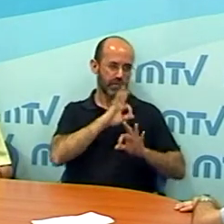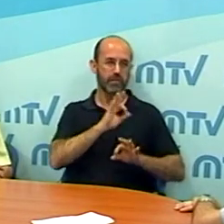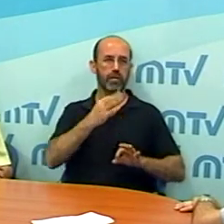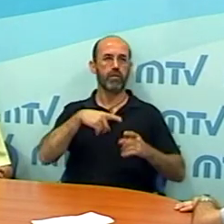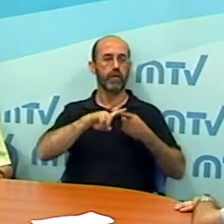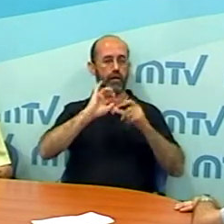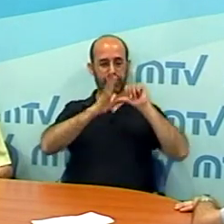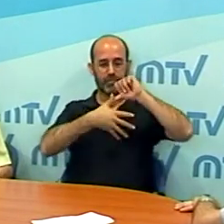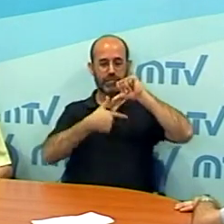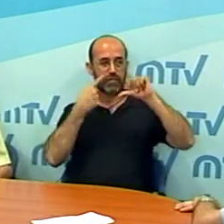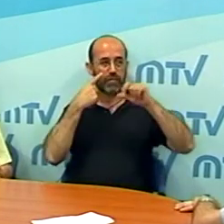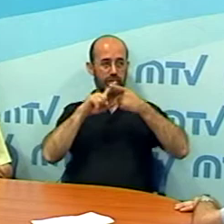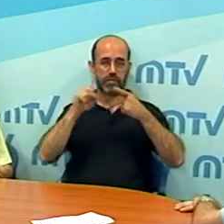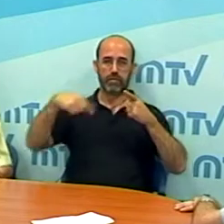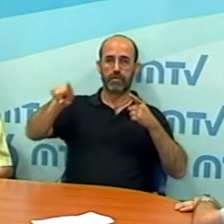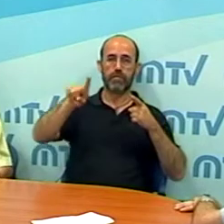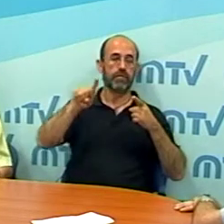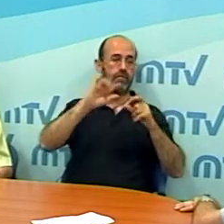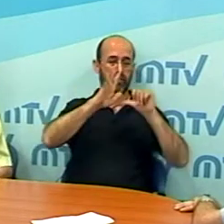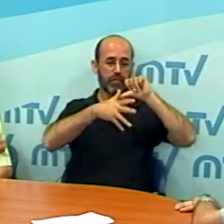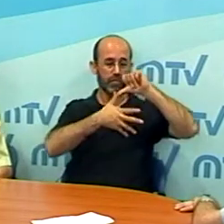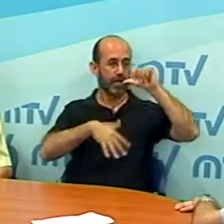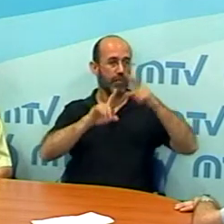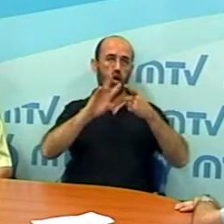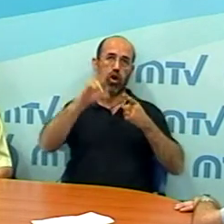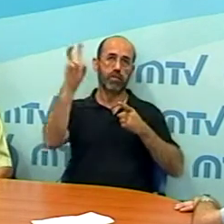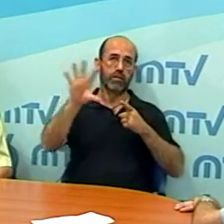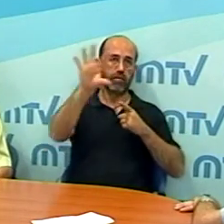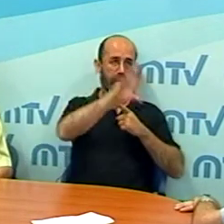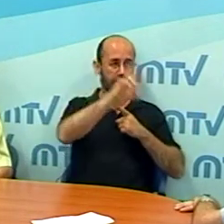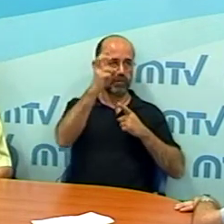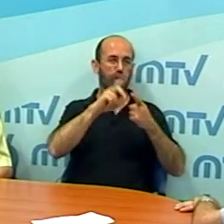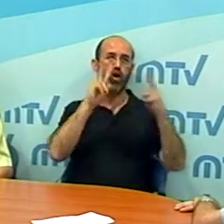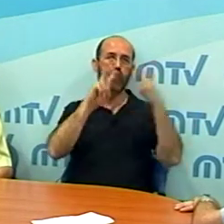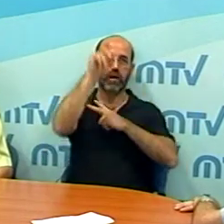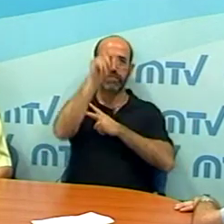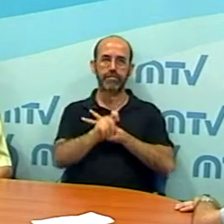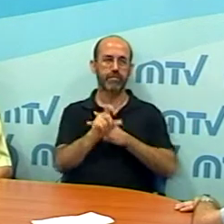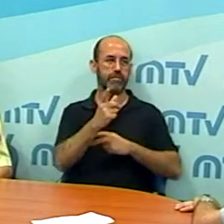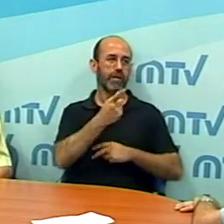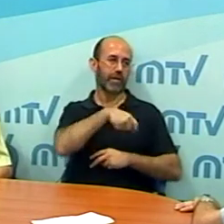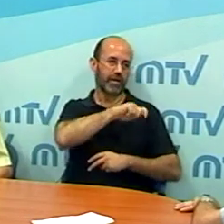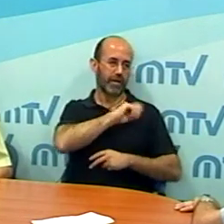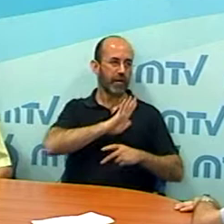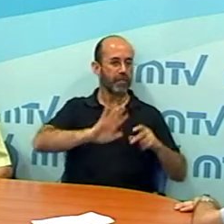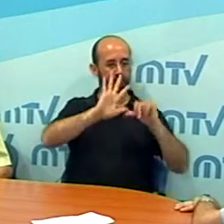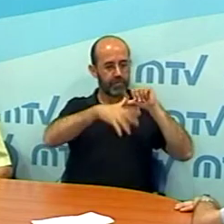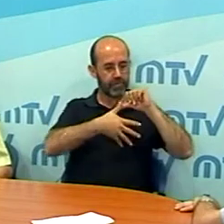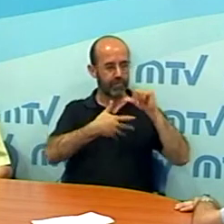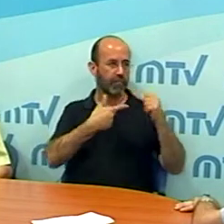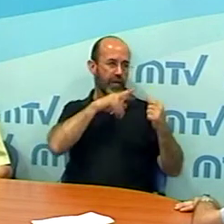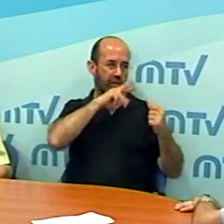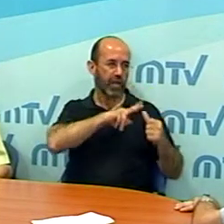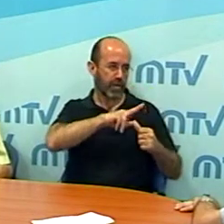nuestro programa, porque se ve en países de habla no hispana, pero lo escuchan y lo ven los hispanoparlantes,